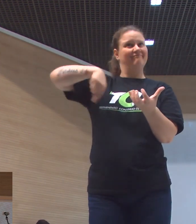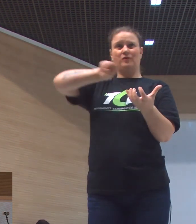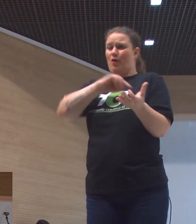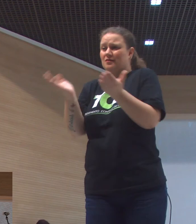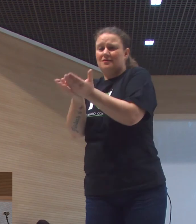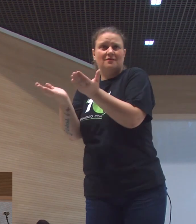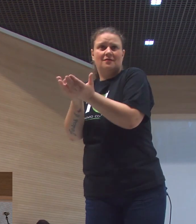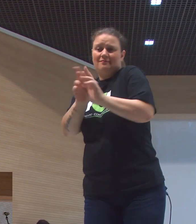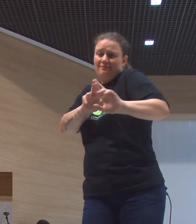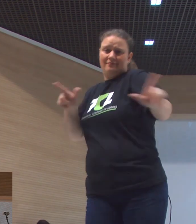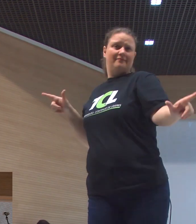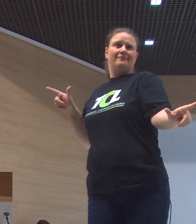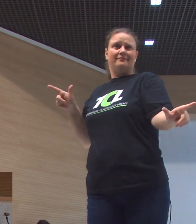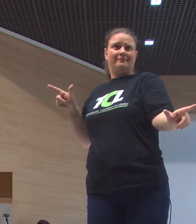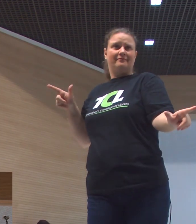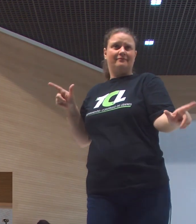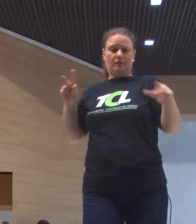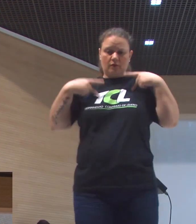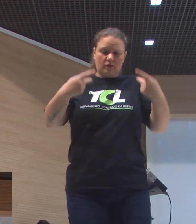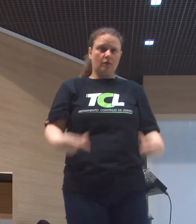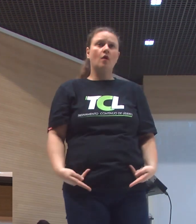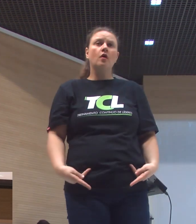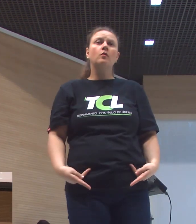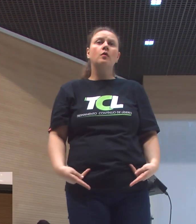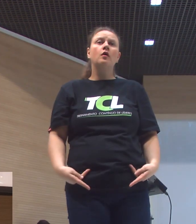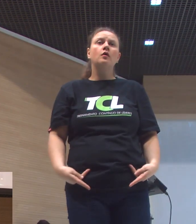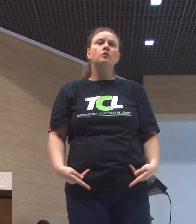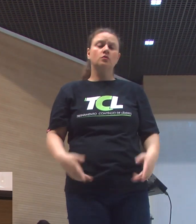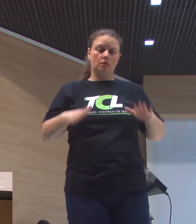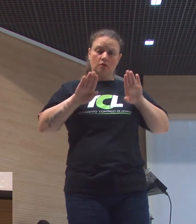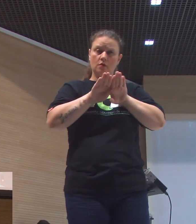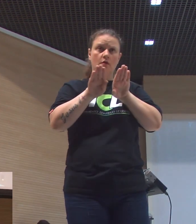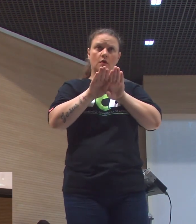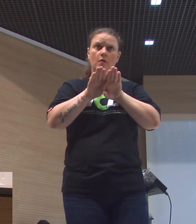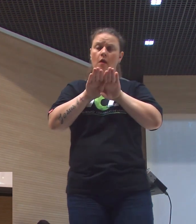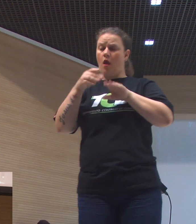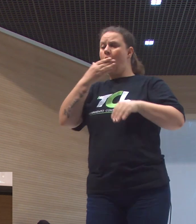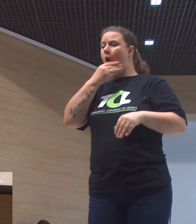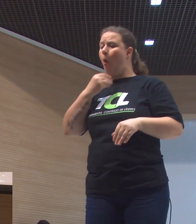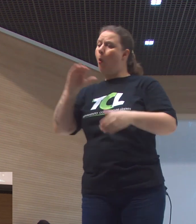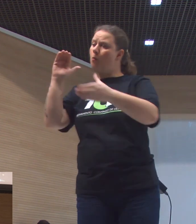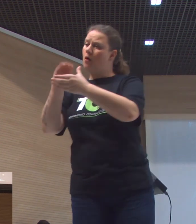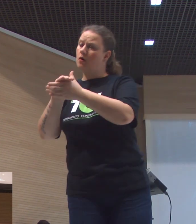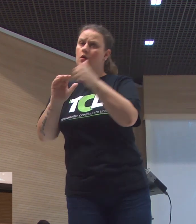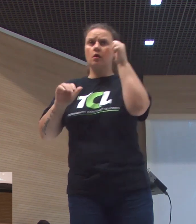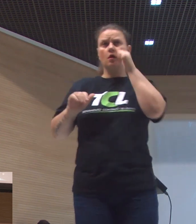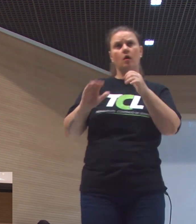Nós somos homens de uma mulher só, e fiéis a essa mulher.